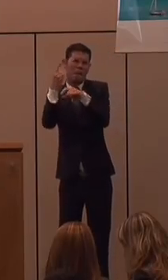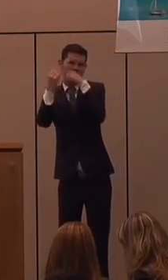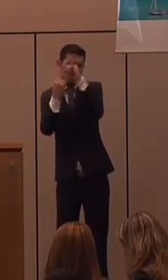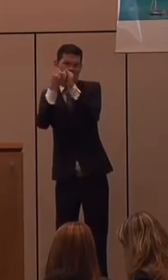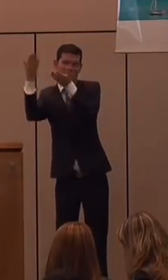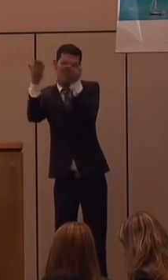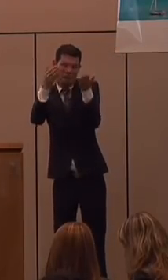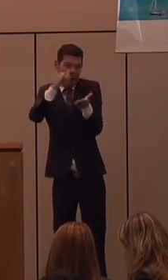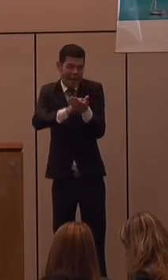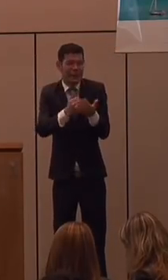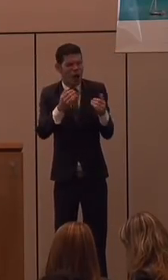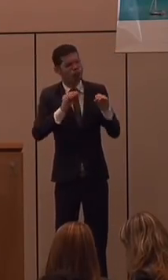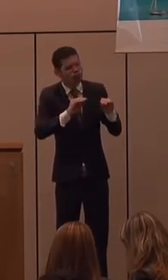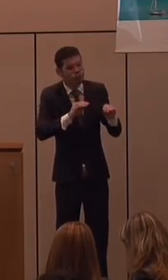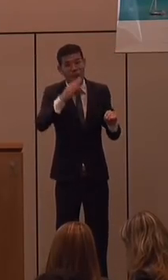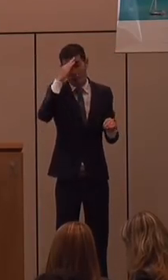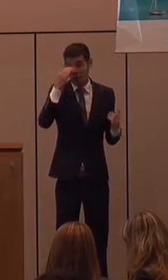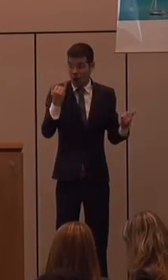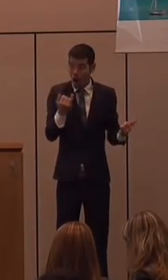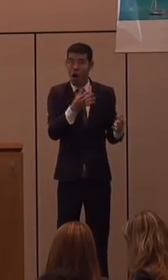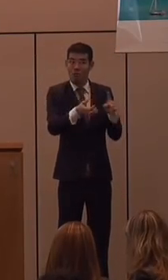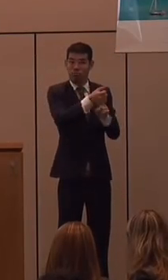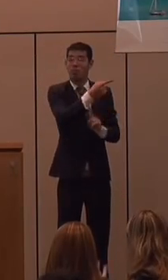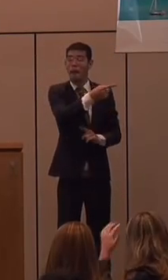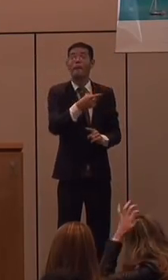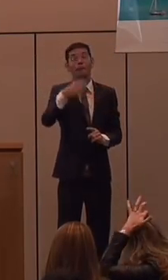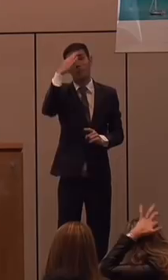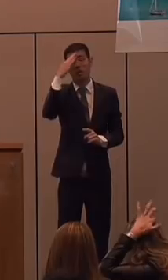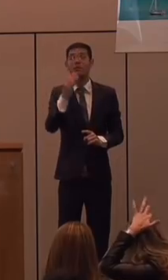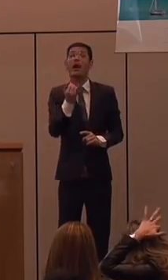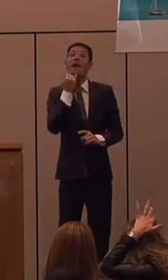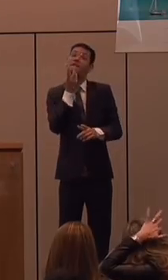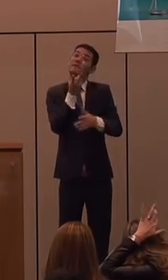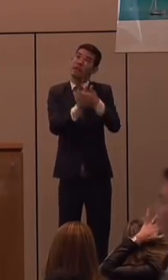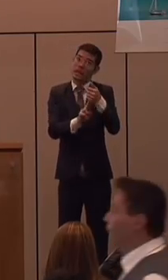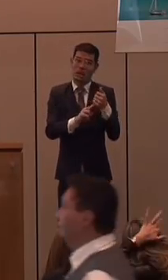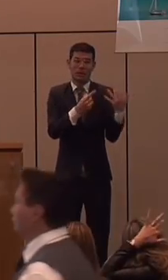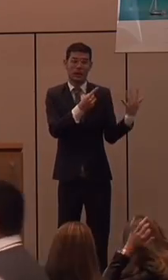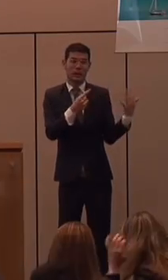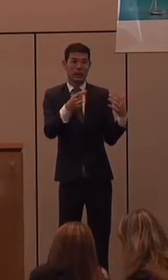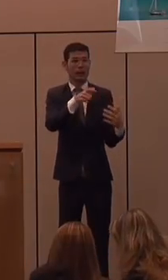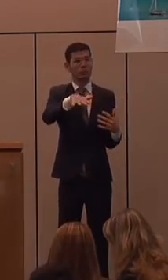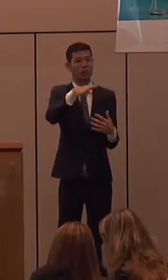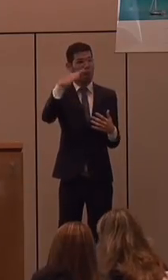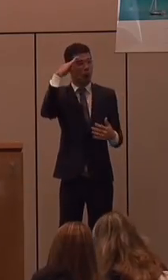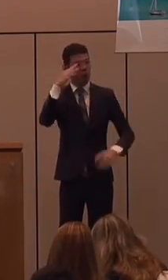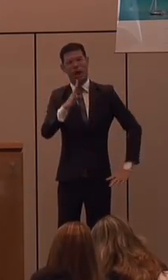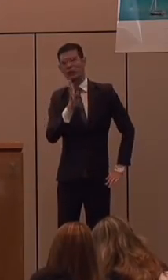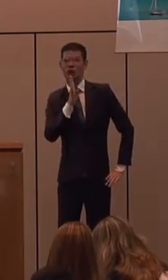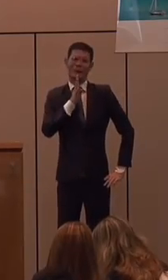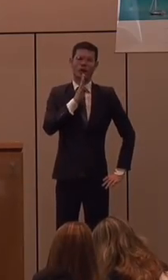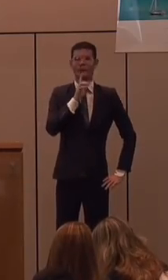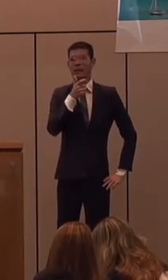tenemos policías bilingües hoy día ministra más de 600 policías de turismo que dominan el idioma inglés y pueden sostener una